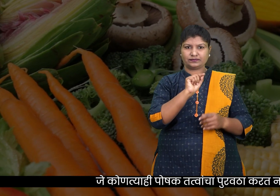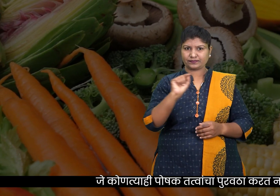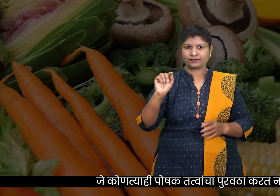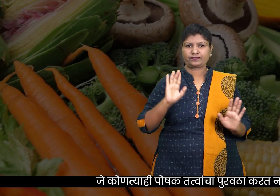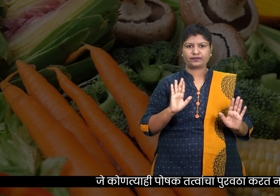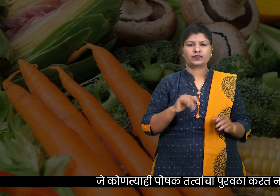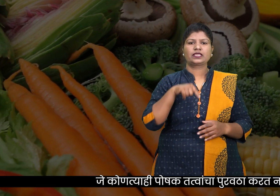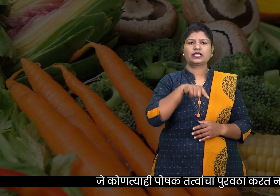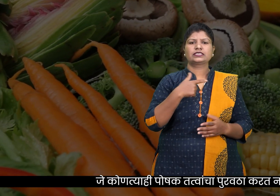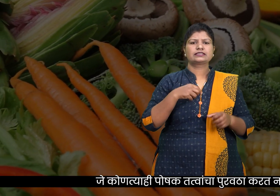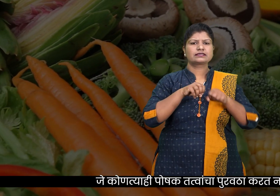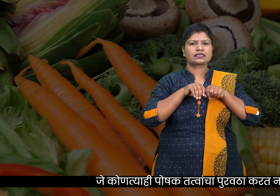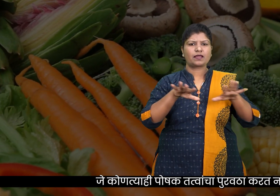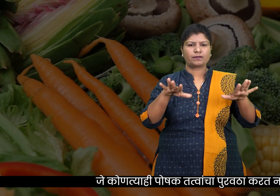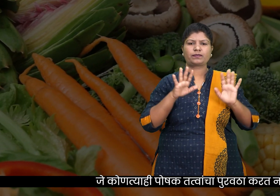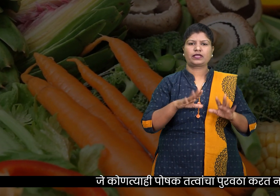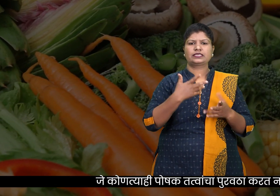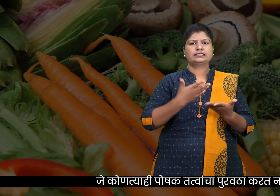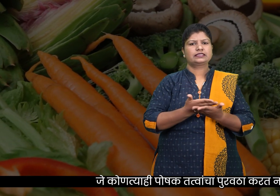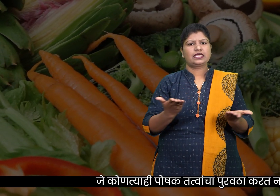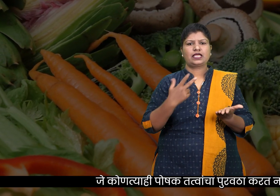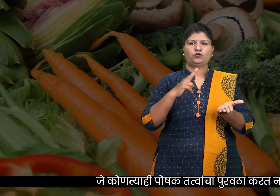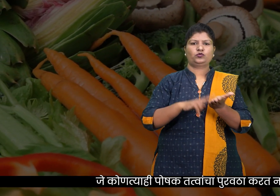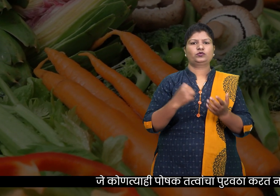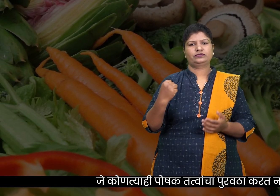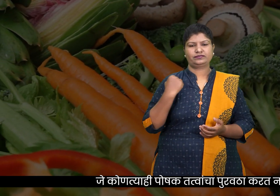जे कोणत्याही पोषक तत्वांचा पुरवठा करत नाहीत.